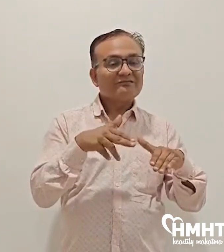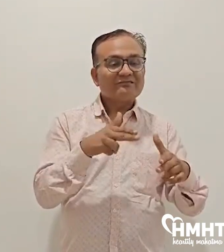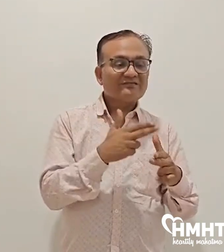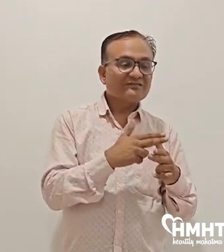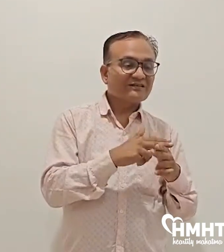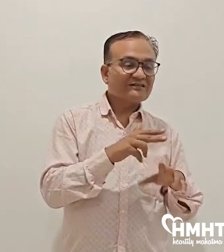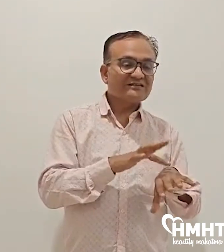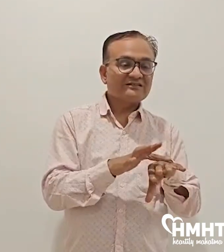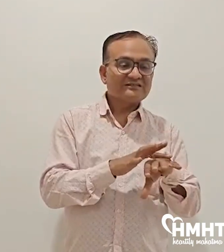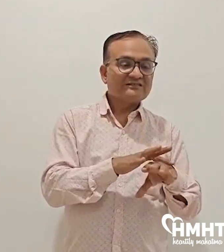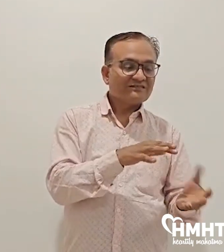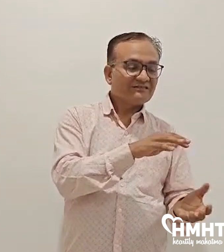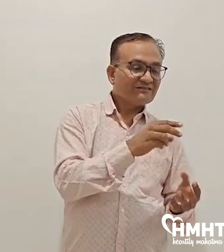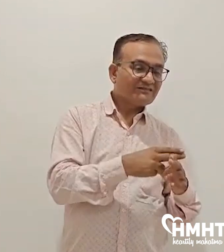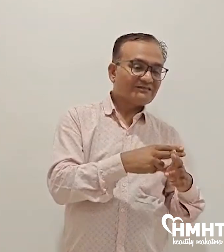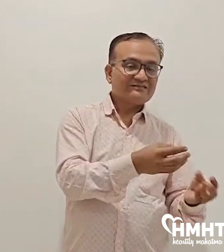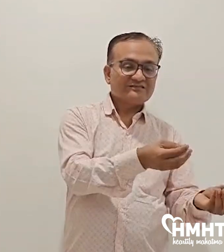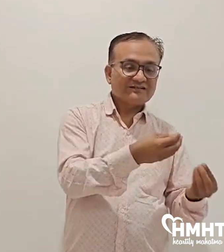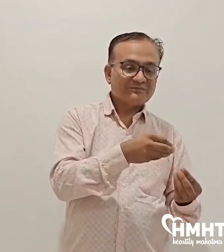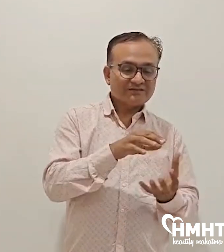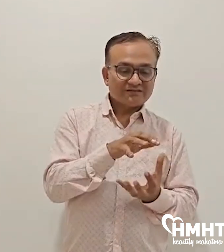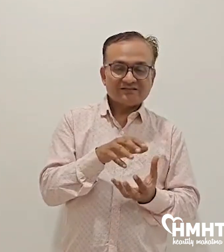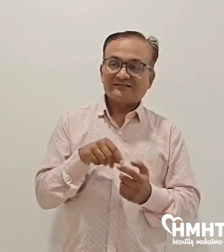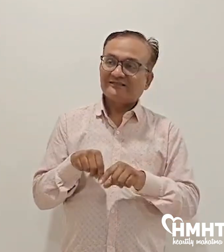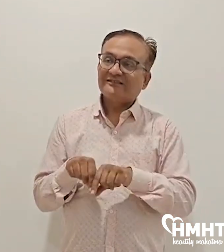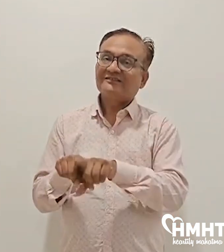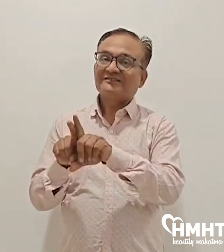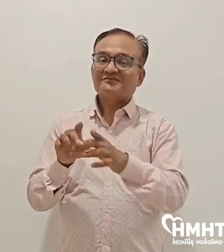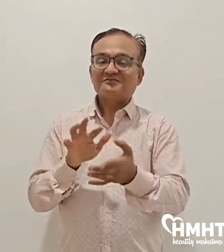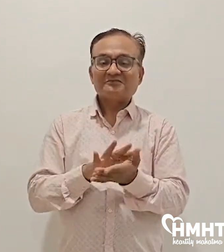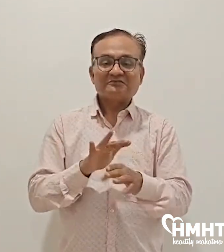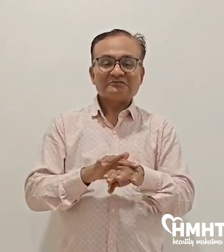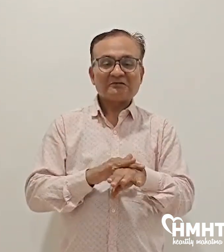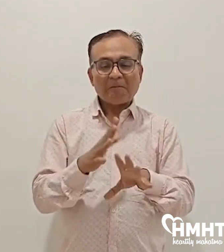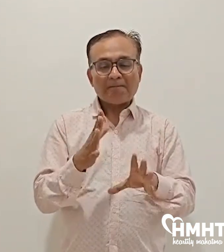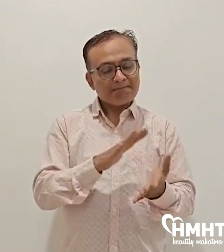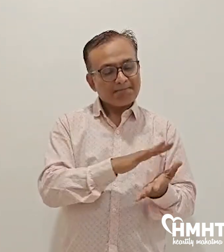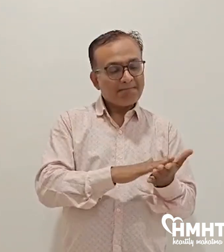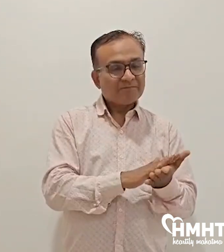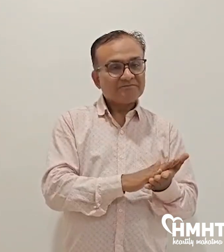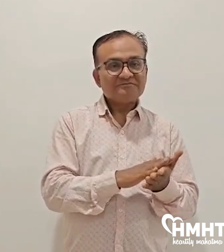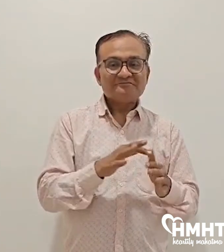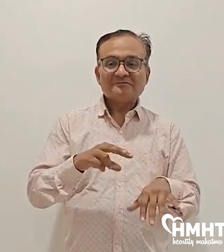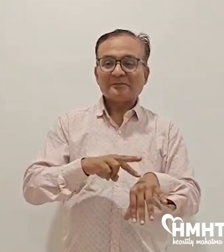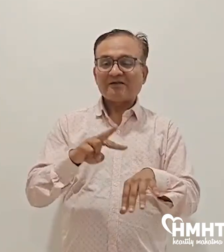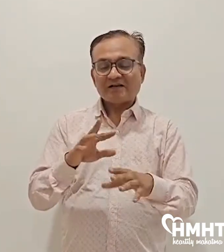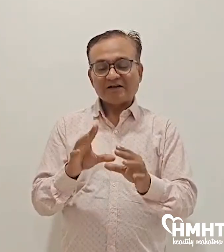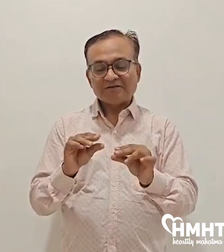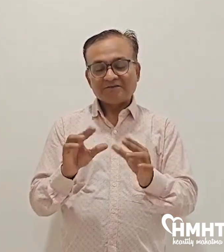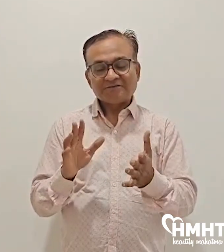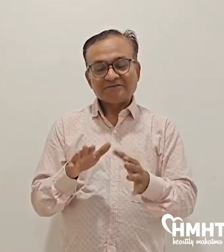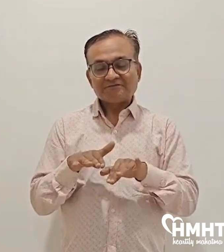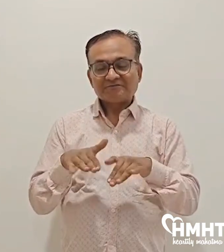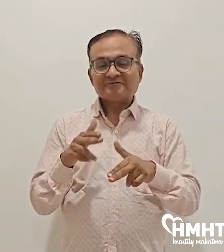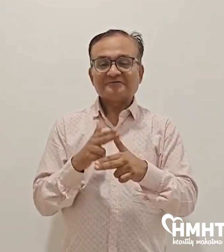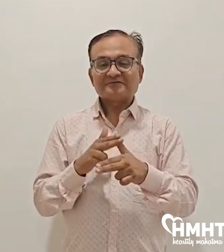જાય. અને શાક હોય, કોરું શાક હોય ને સરસ પેકિંગ કરીને લઈ જવાનું, બપોરે જમી લેવાનું.